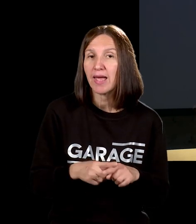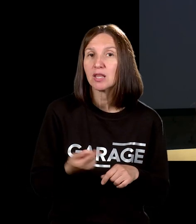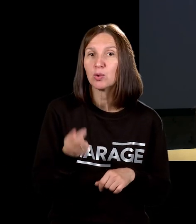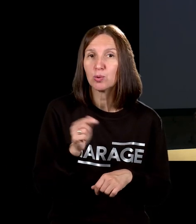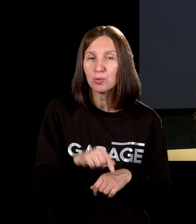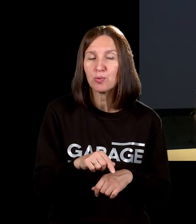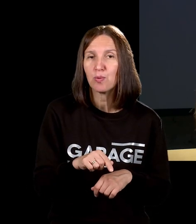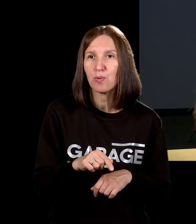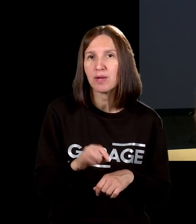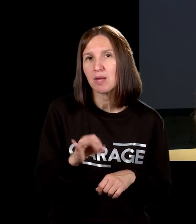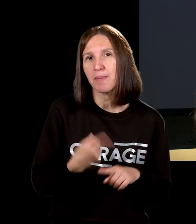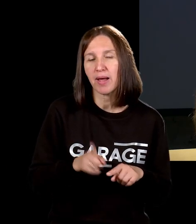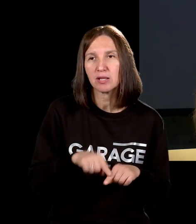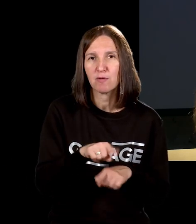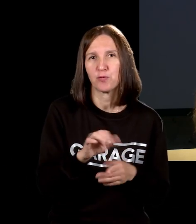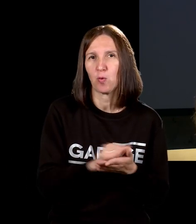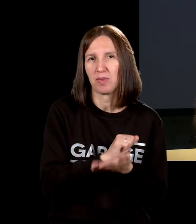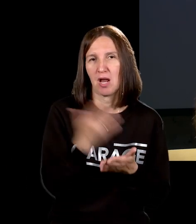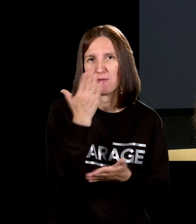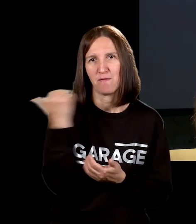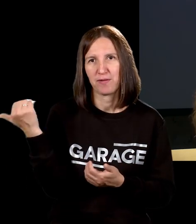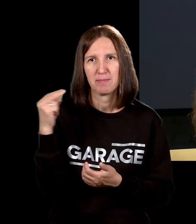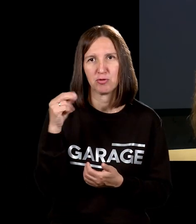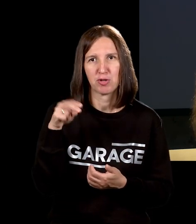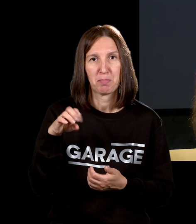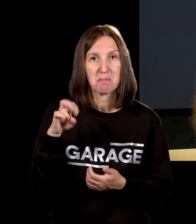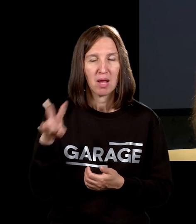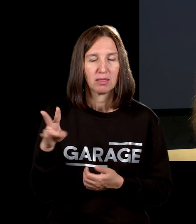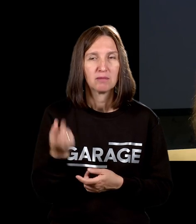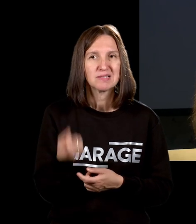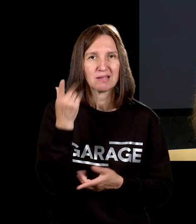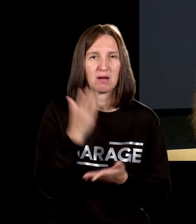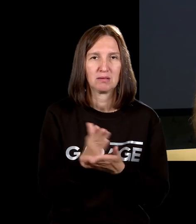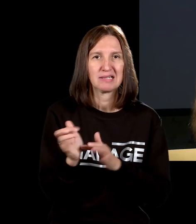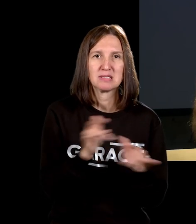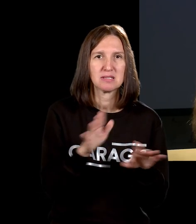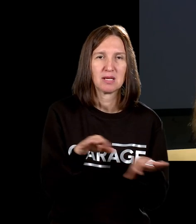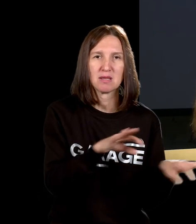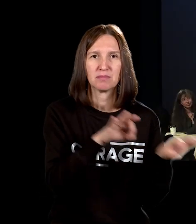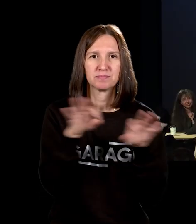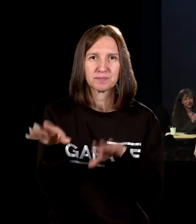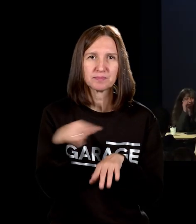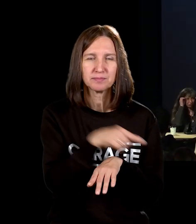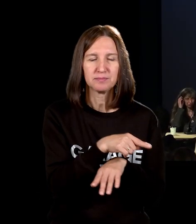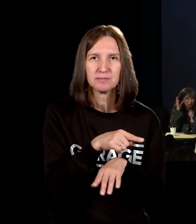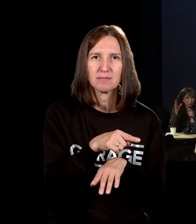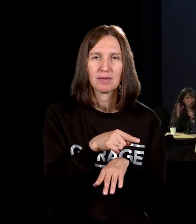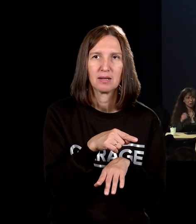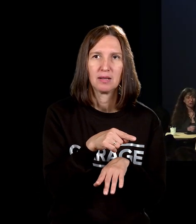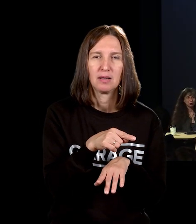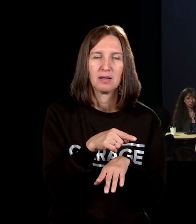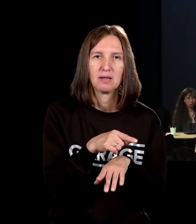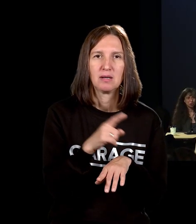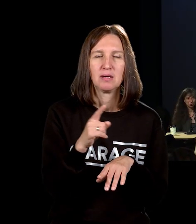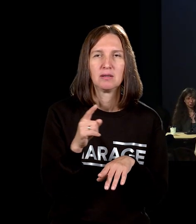чем... Поэтому в этом самом документальном фильме Чепменов возникает сцена из «Заводного апельсина», где